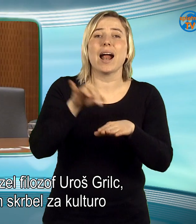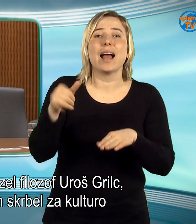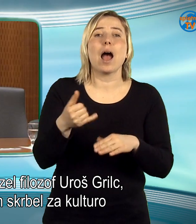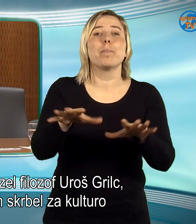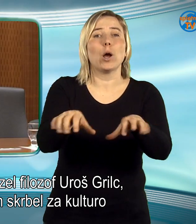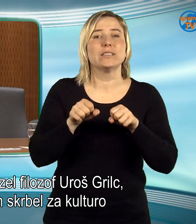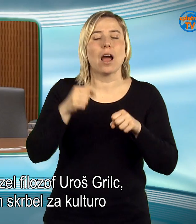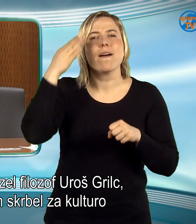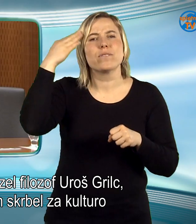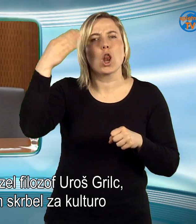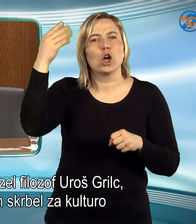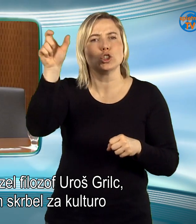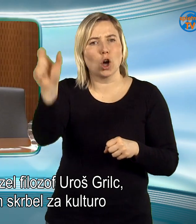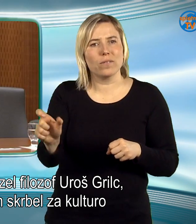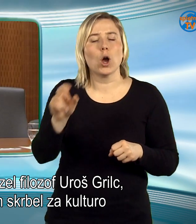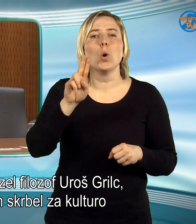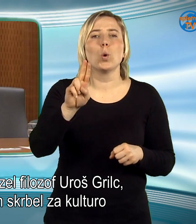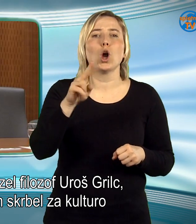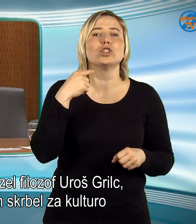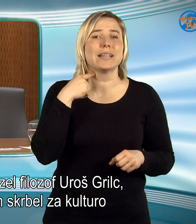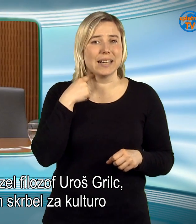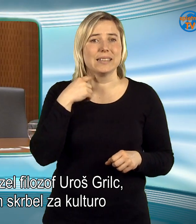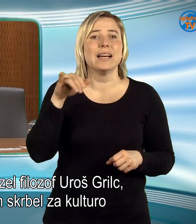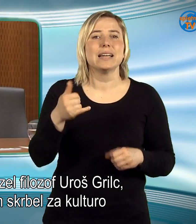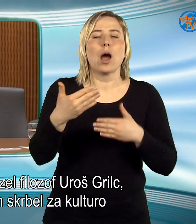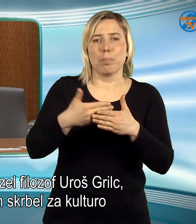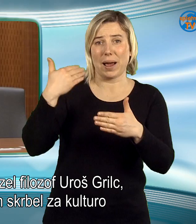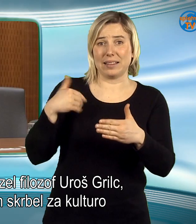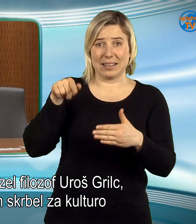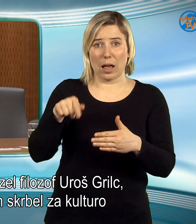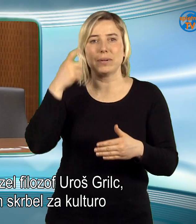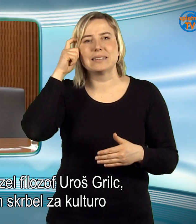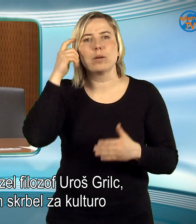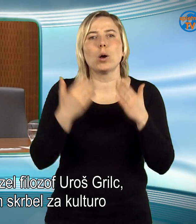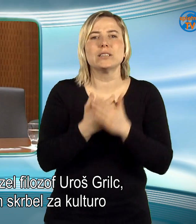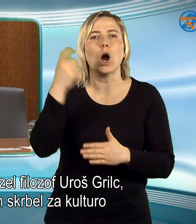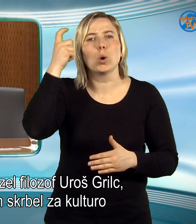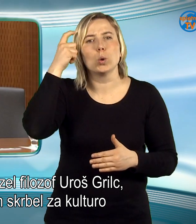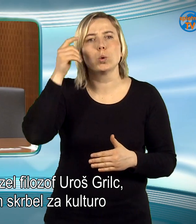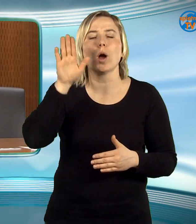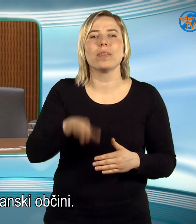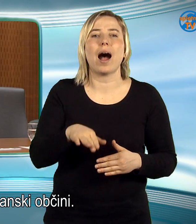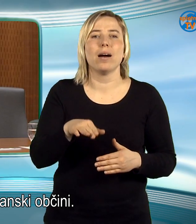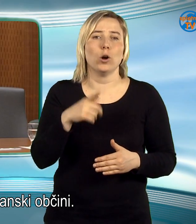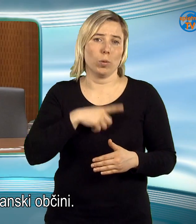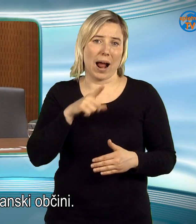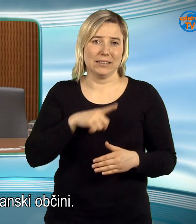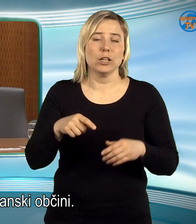Vodenje je prevzel filozof Uroš Grilc, ki je pred tem skrbel za kulturo na ljubljanski občini.